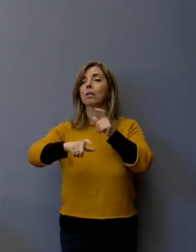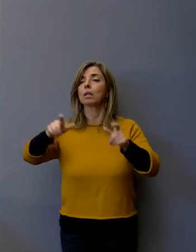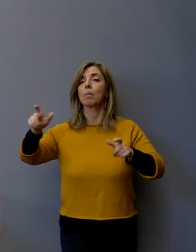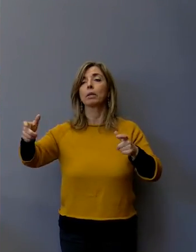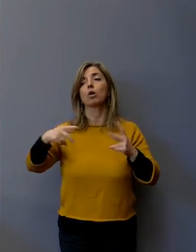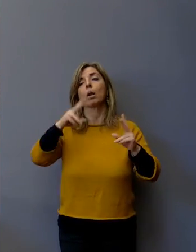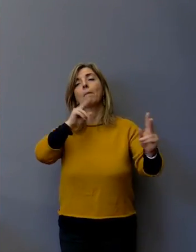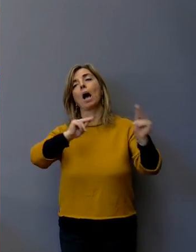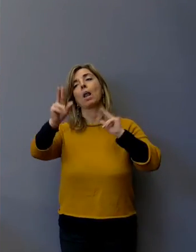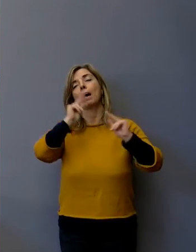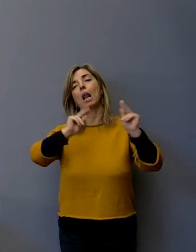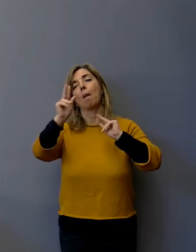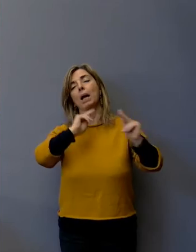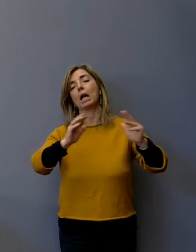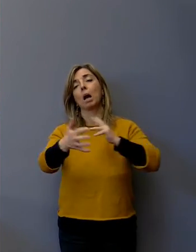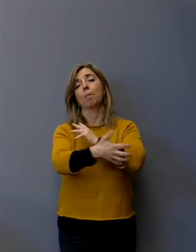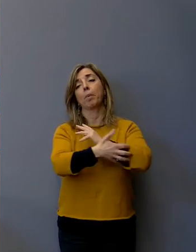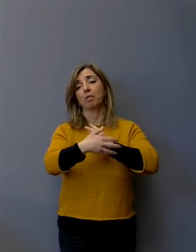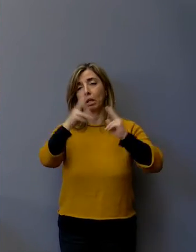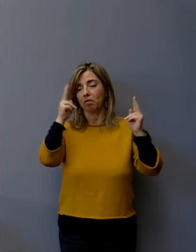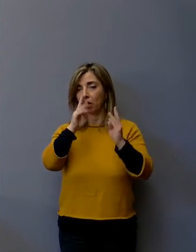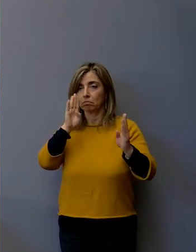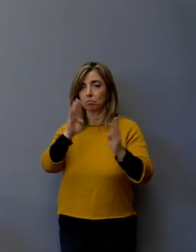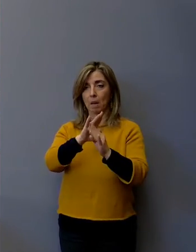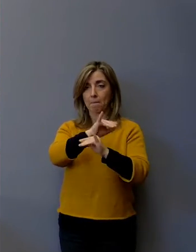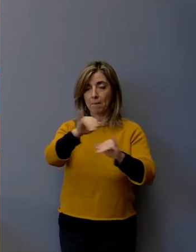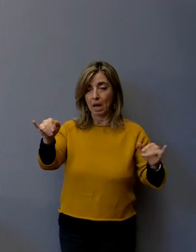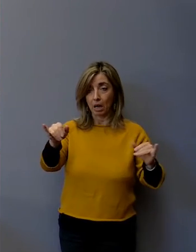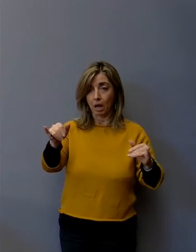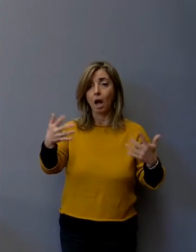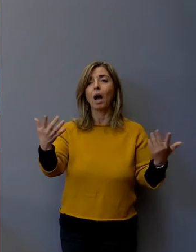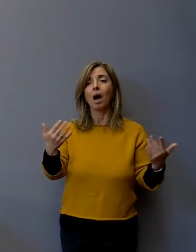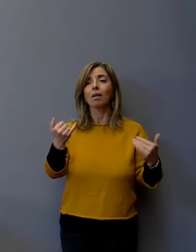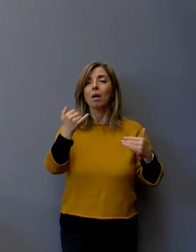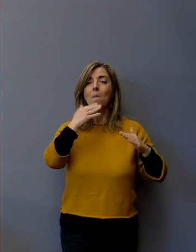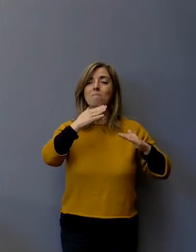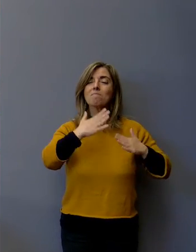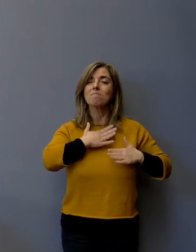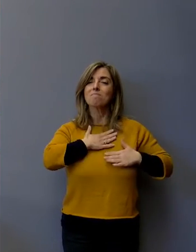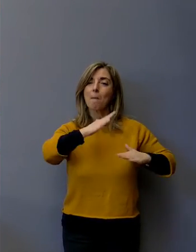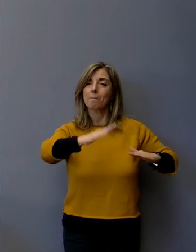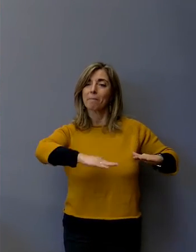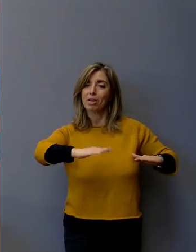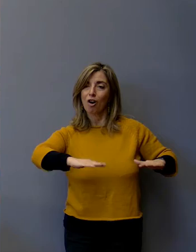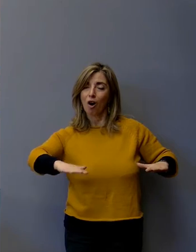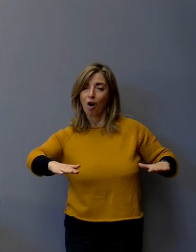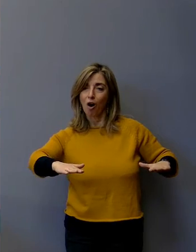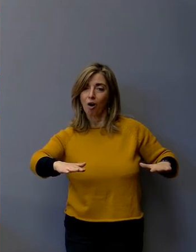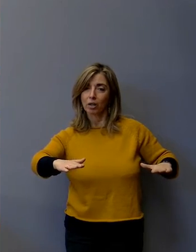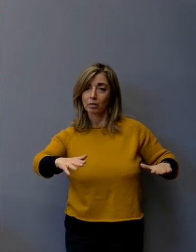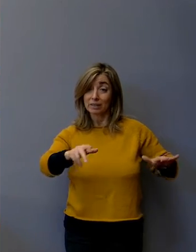vedere cosa sono i minori per ubaldo stanti i 700 minori cambiamo li seguiamo giorno per